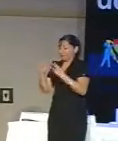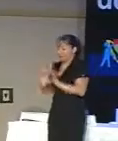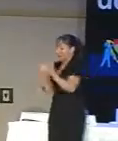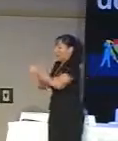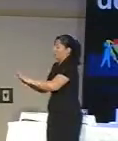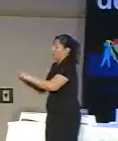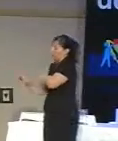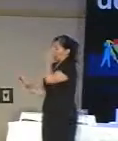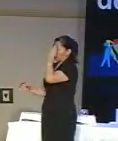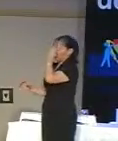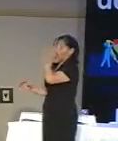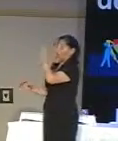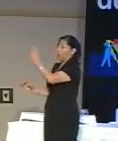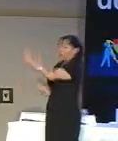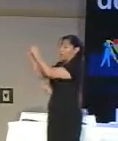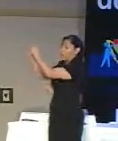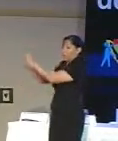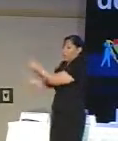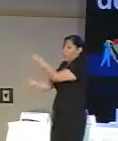existen